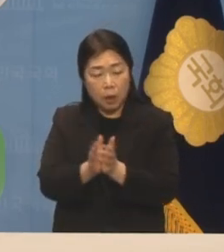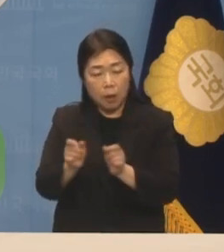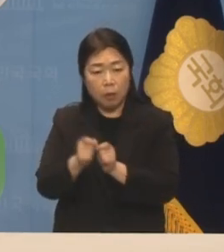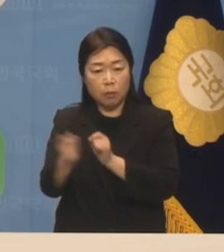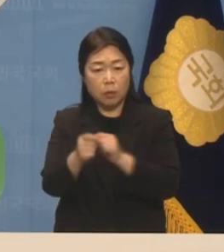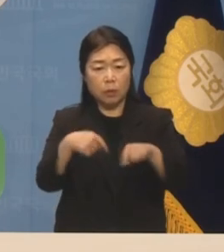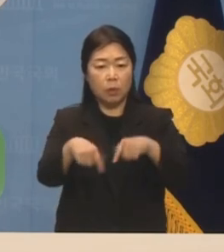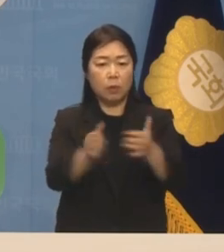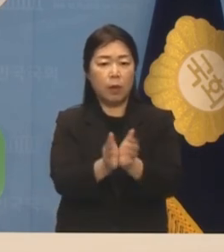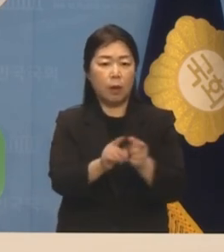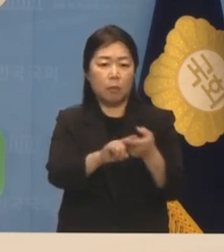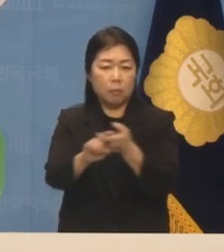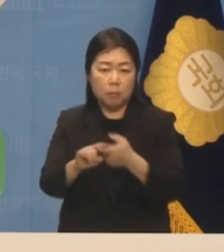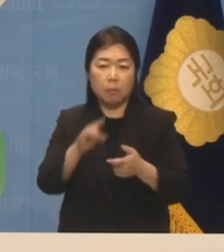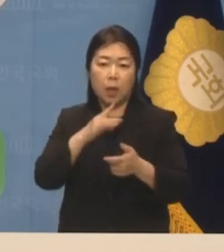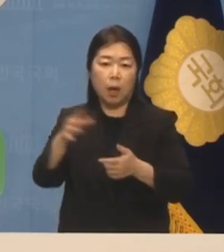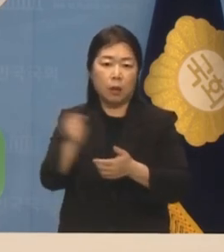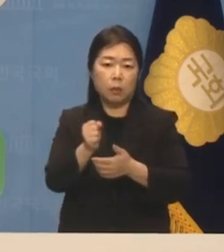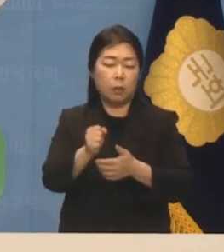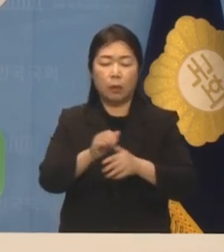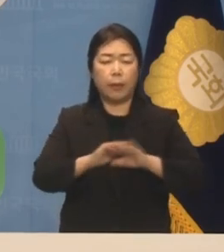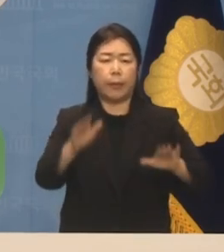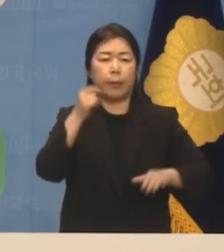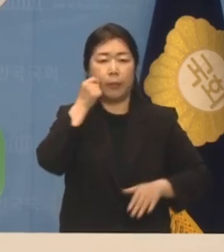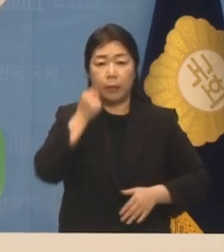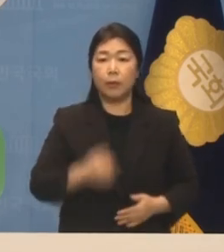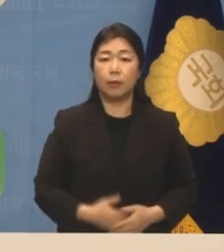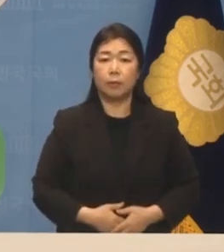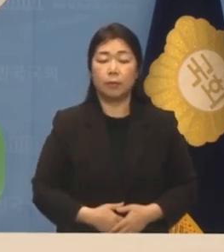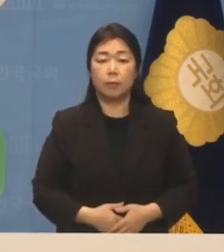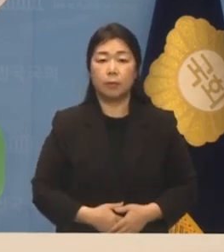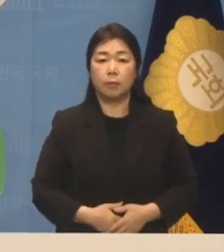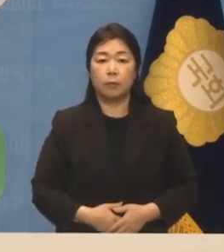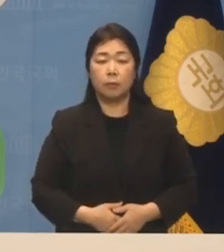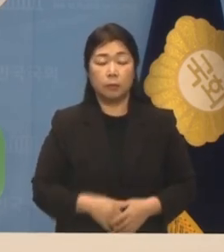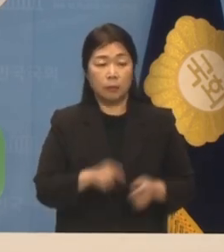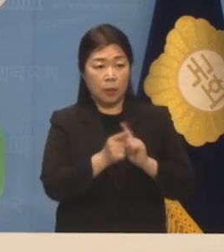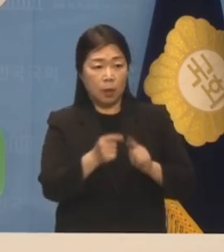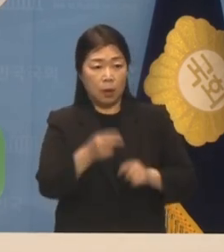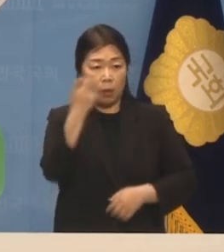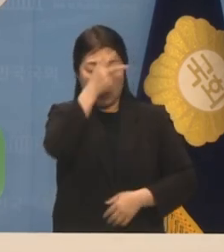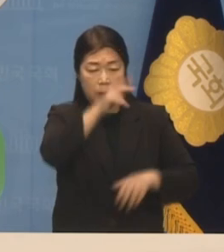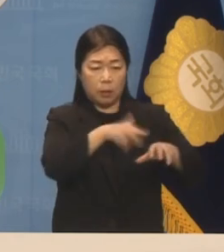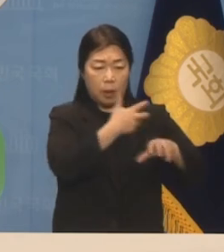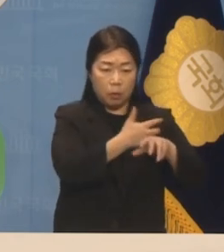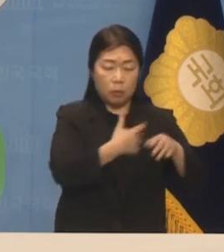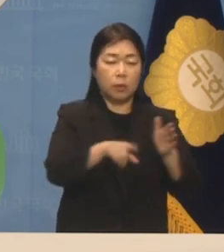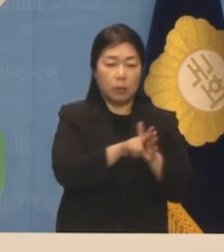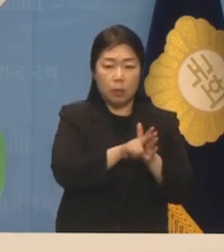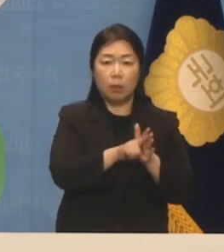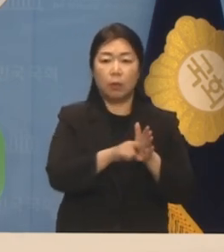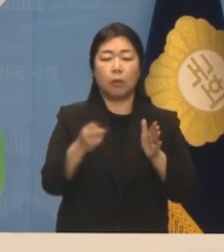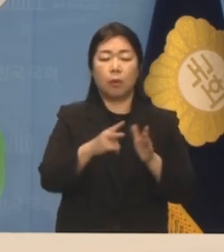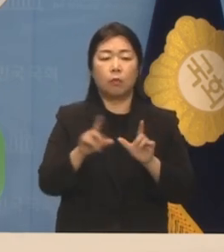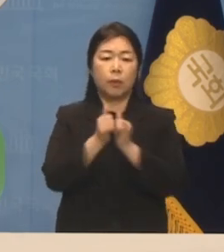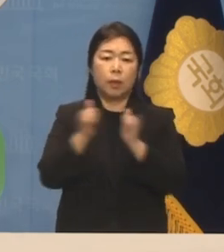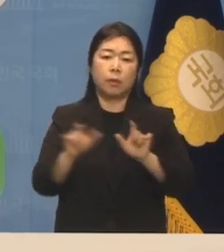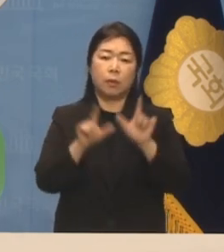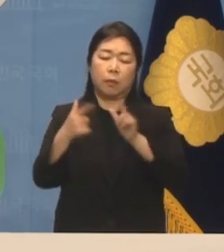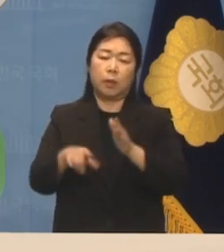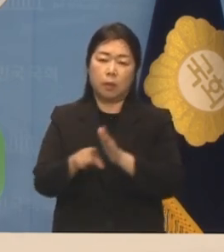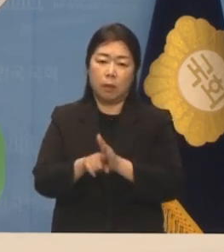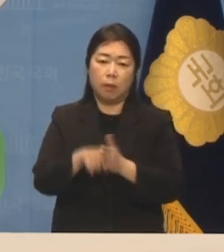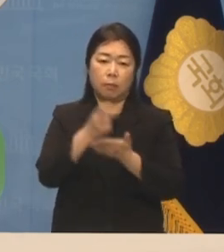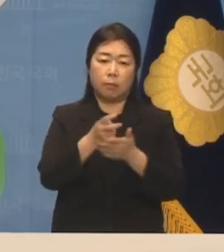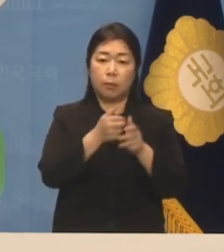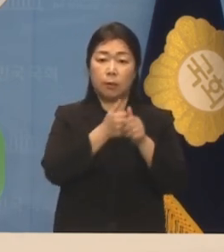없습니다. 증오와 적대 언어로 채워진 투박한 검찰개혁이 아니라 민생을 위한 합리적